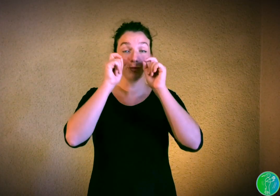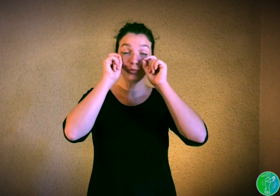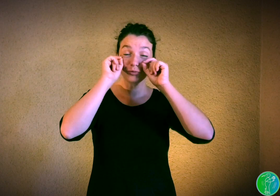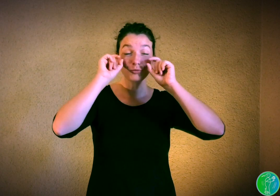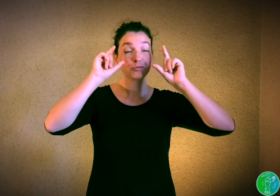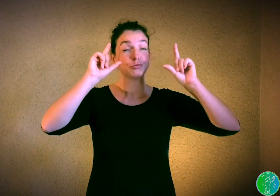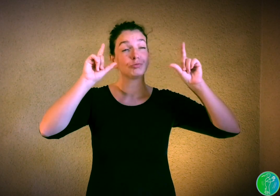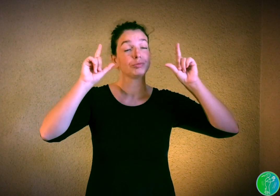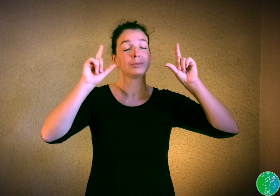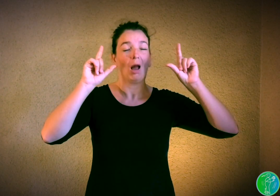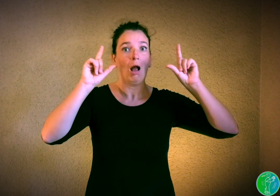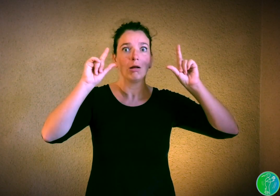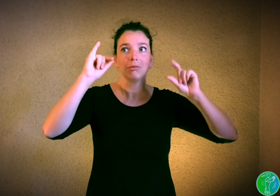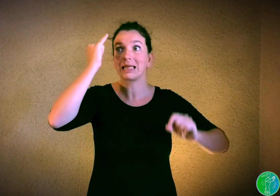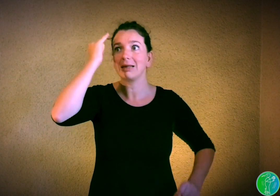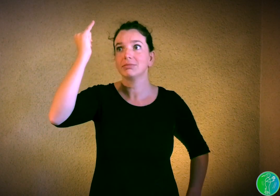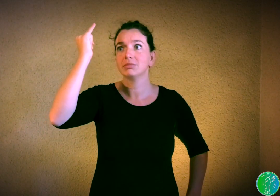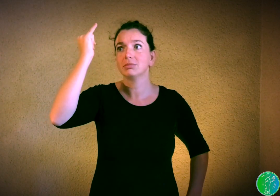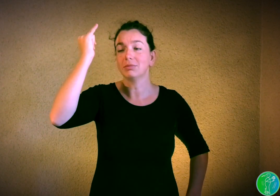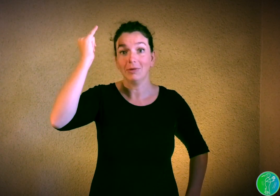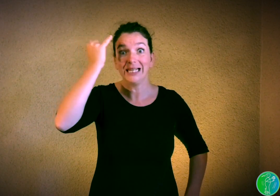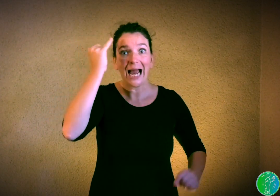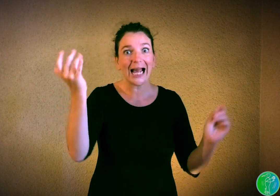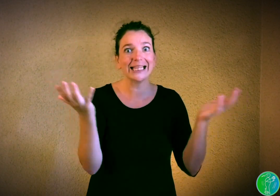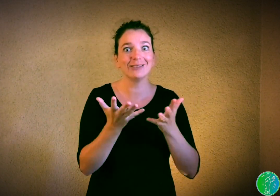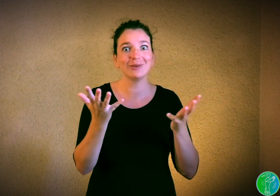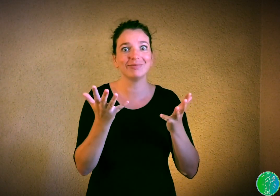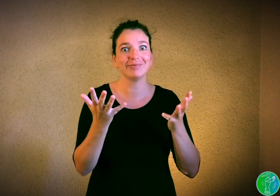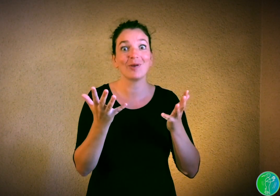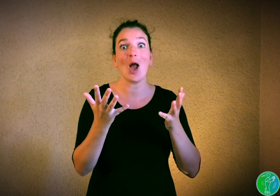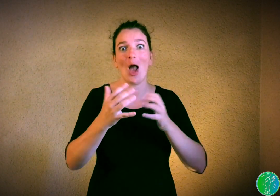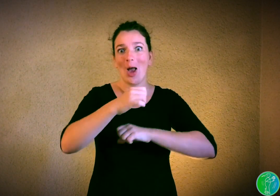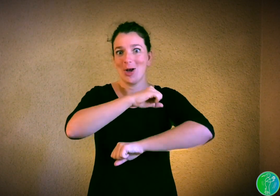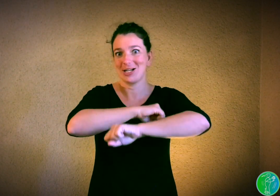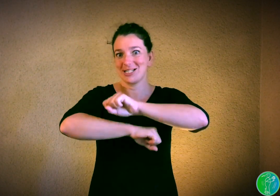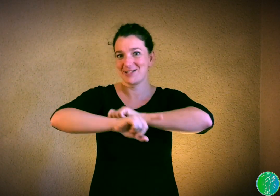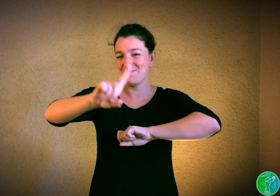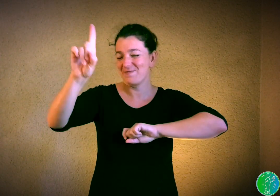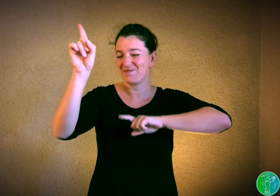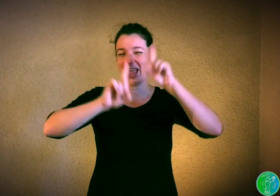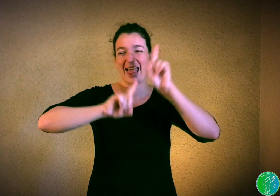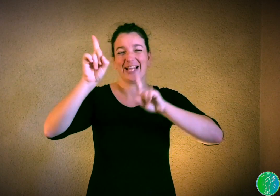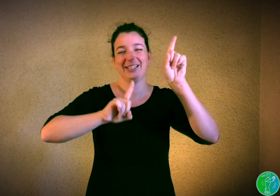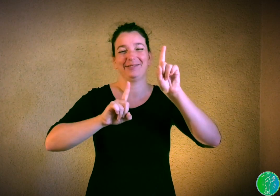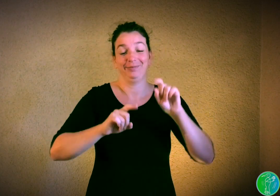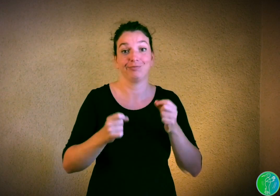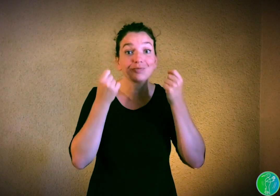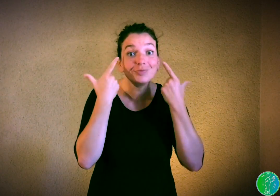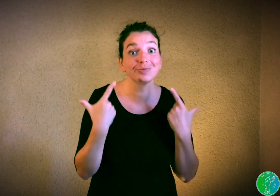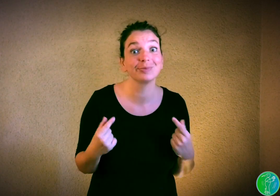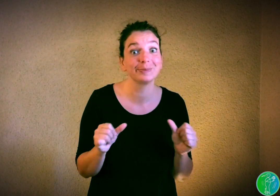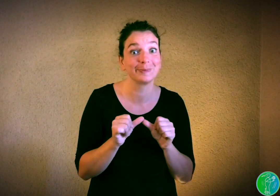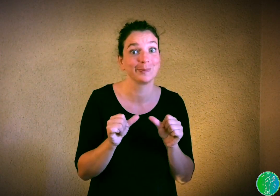réveil, il eut une idée de grande fête. Sur des feuilles, il écrivit: